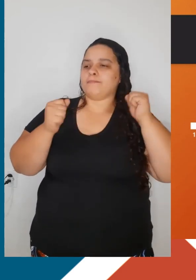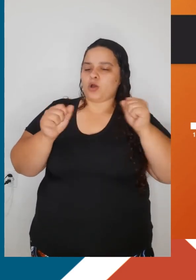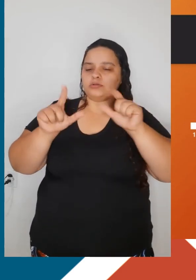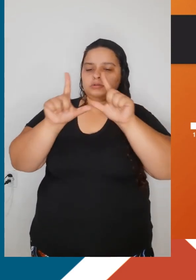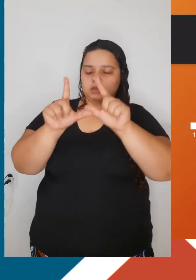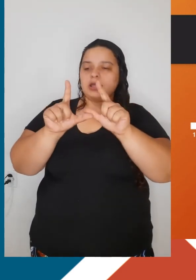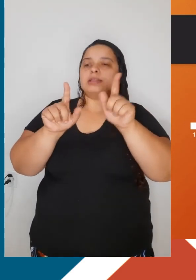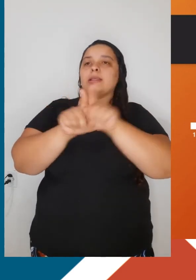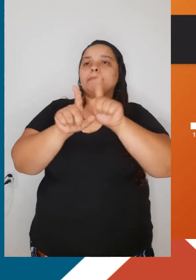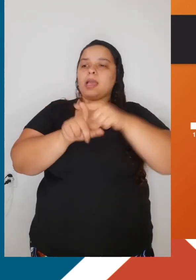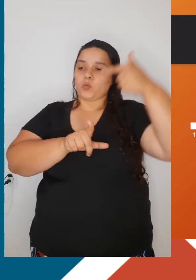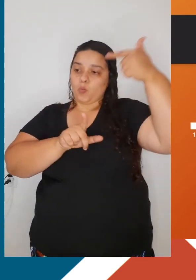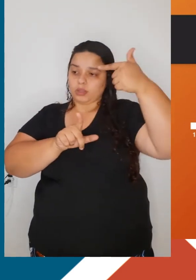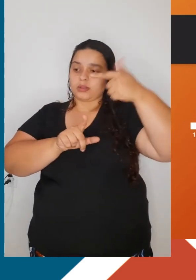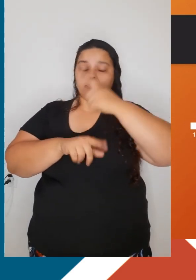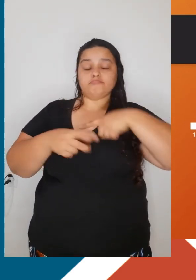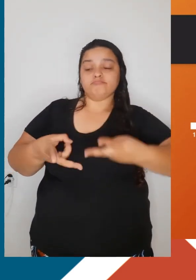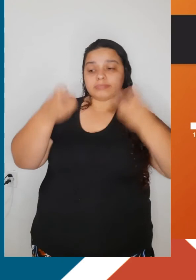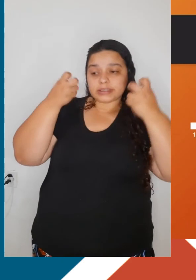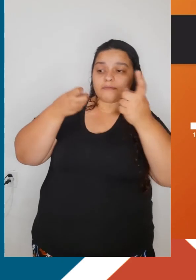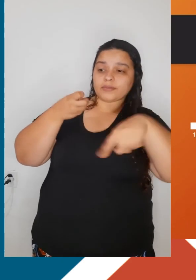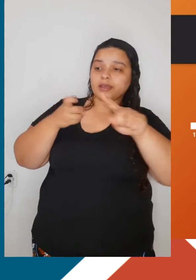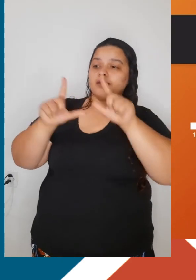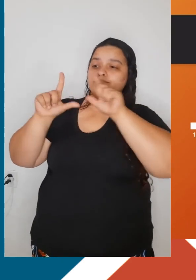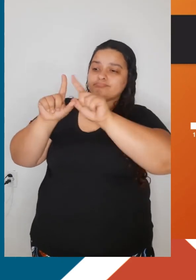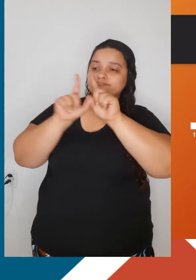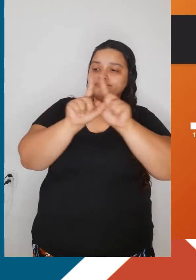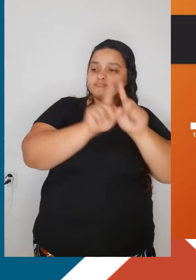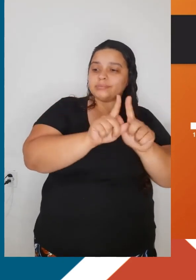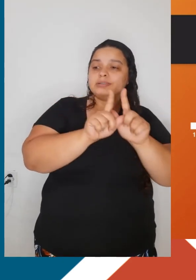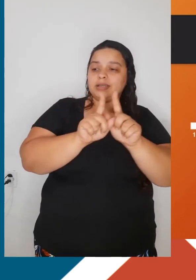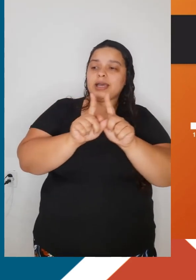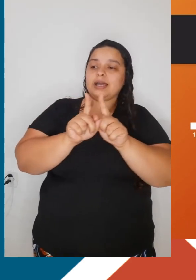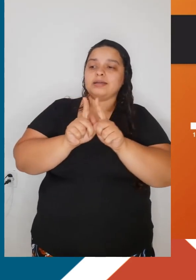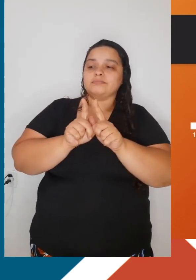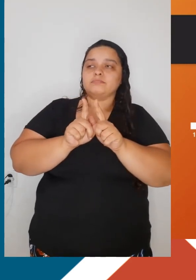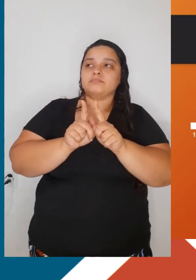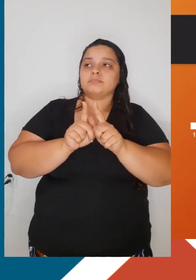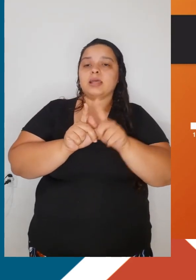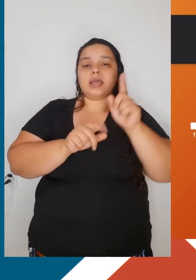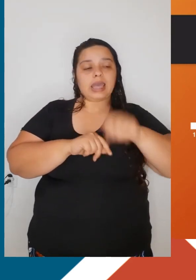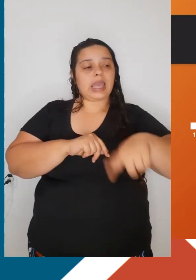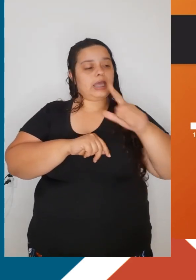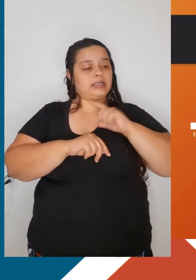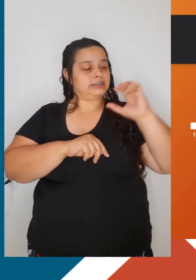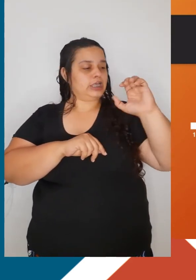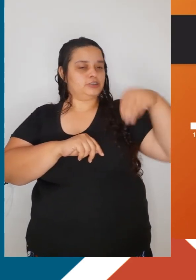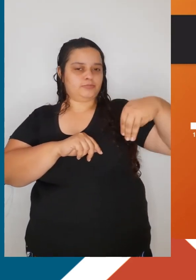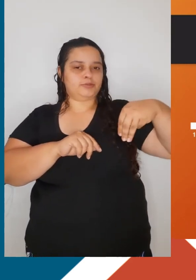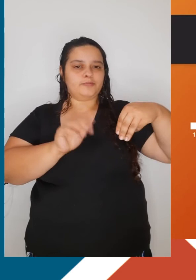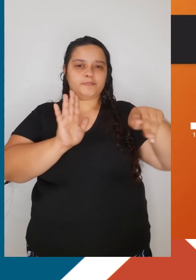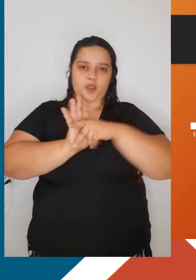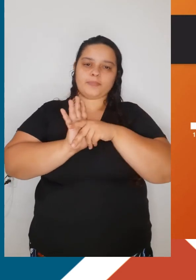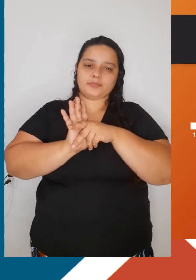pegar seu lado e elevar ao quadrado. Observem que a posição que cada quadrado ocupa na sequência é referente à medida